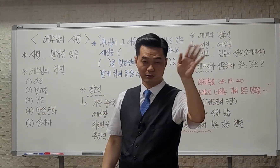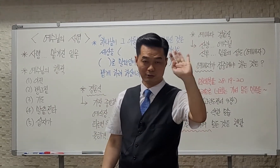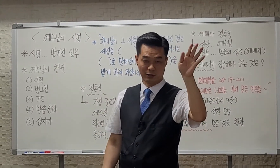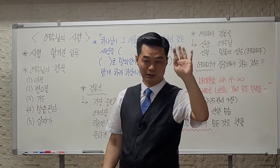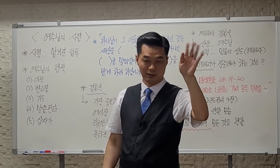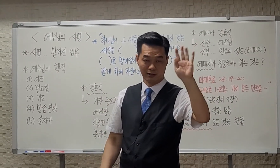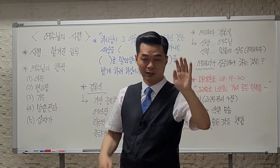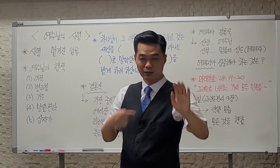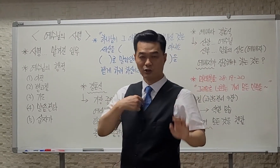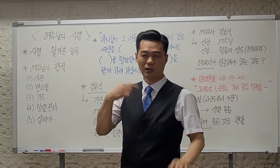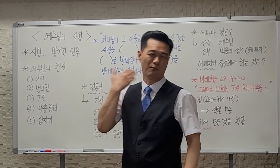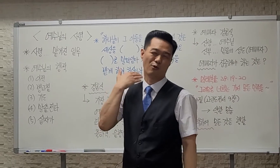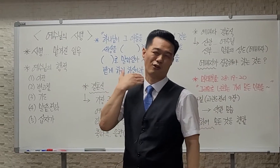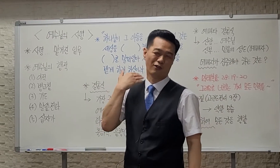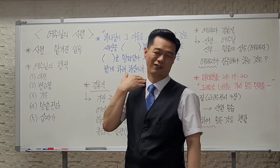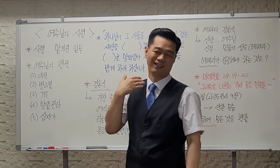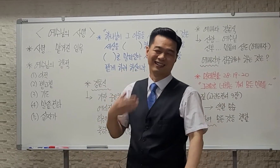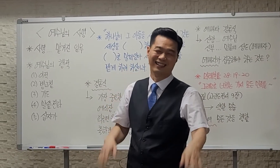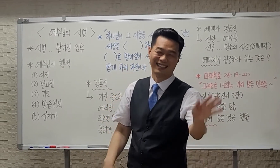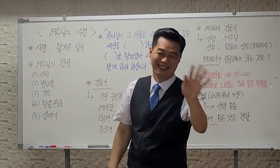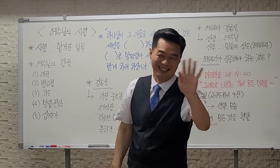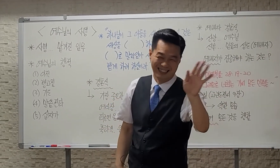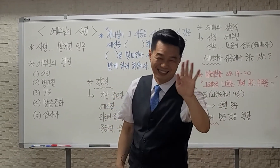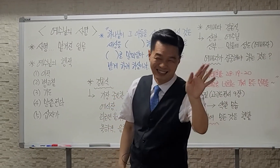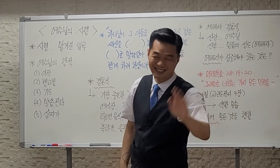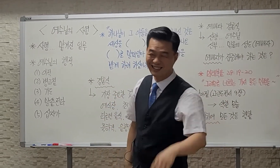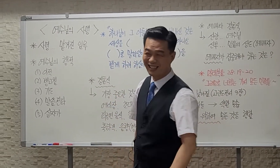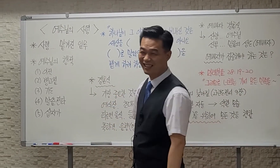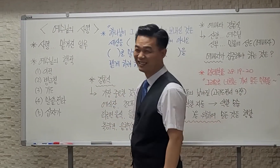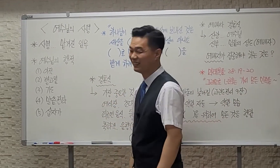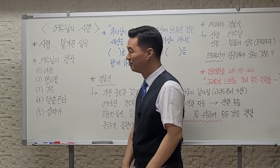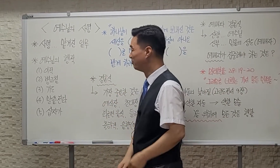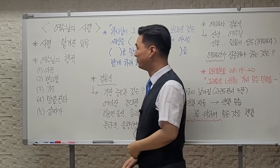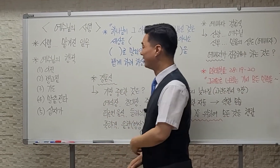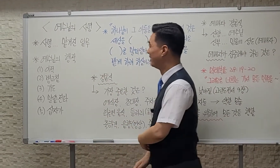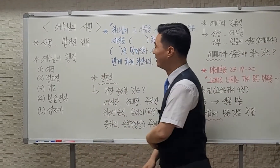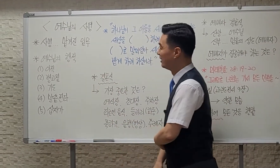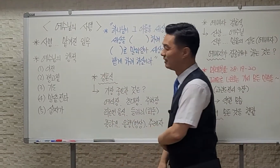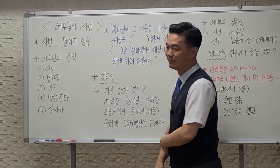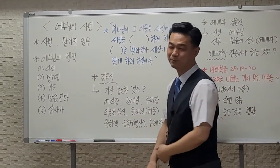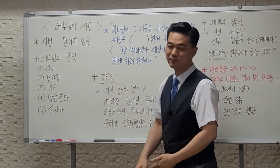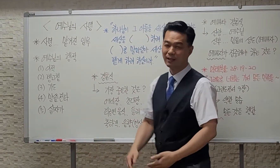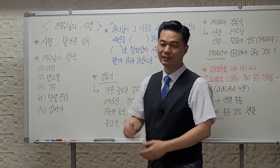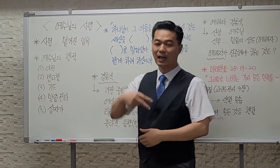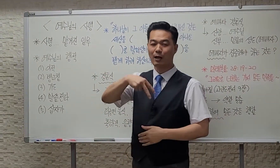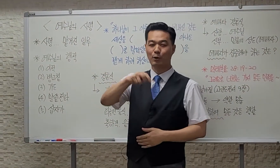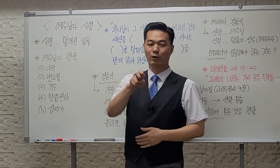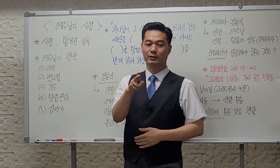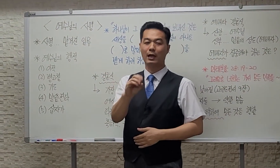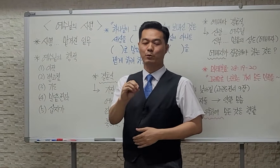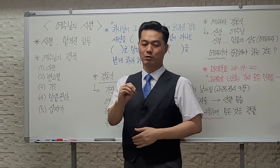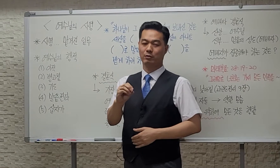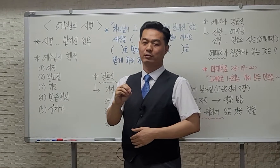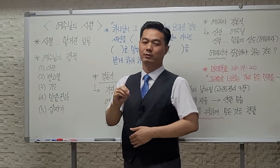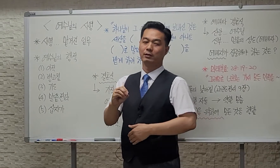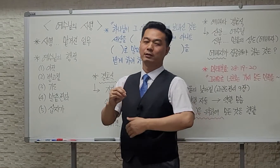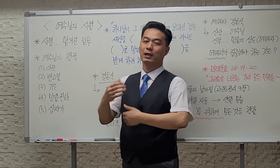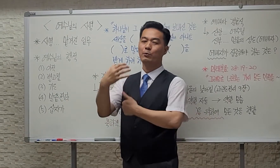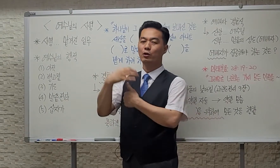보세요. 저는 안 보여요. 네. 네, 사명.